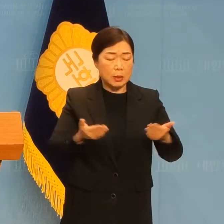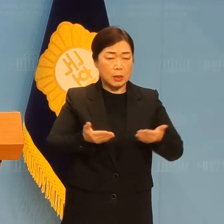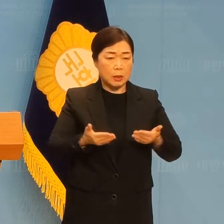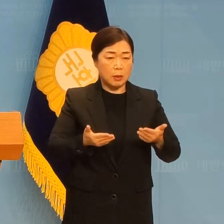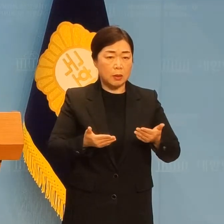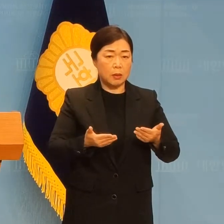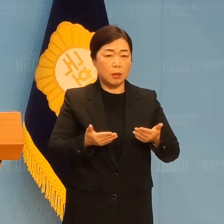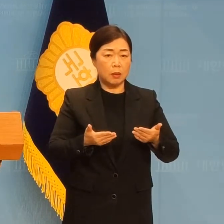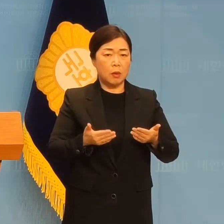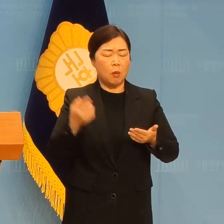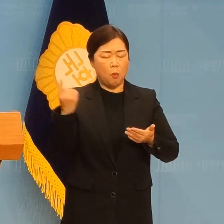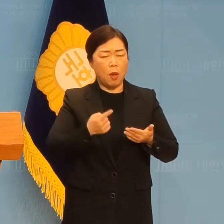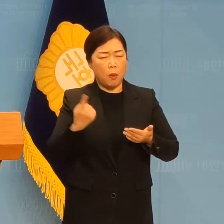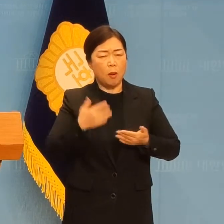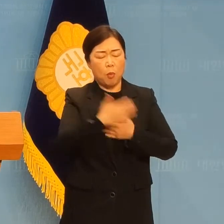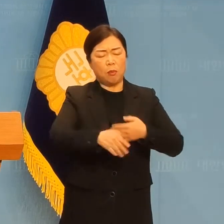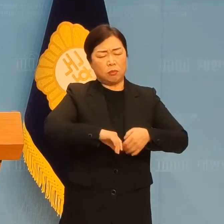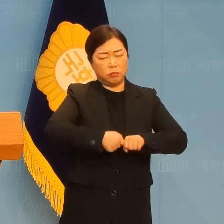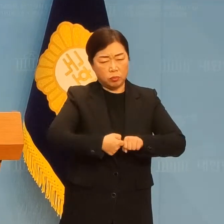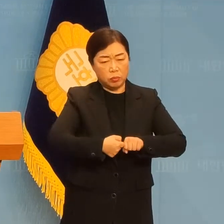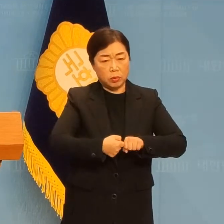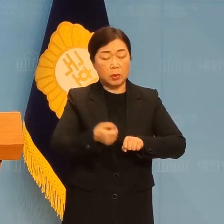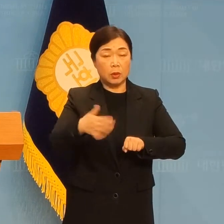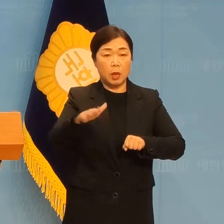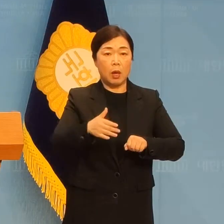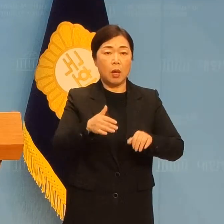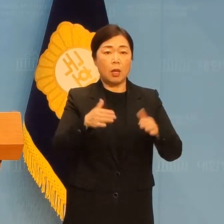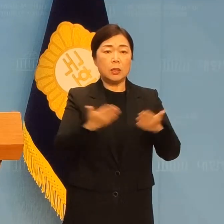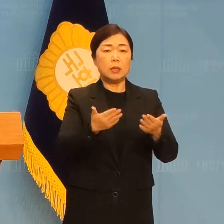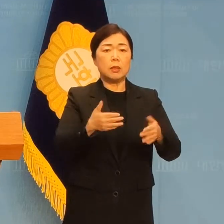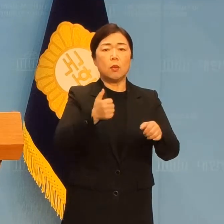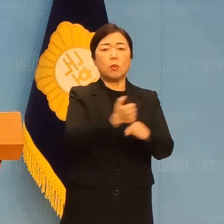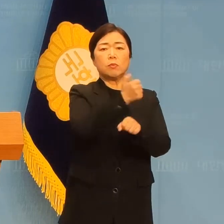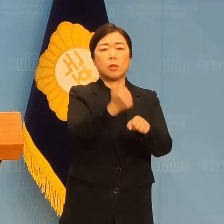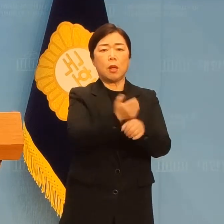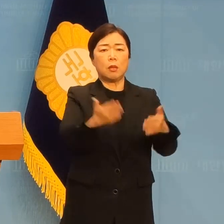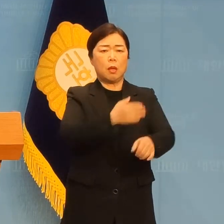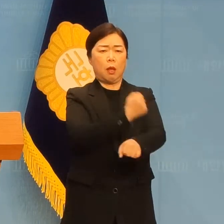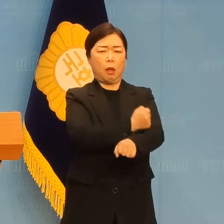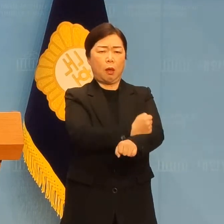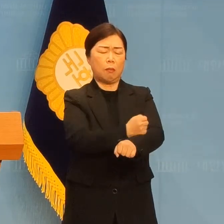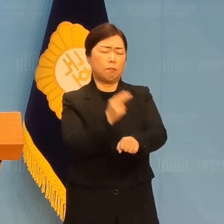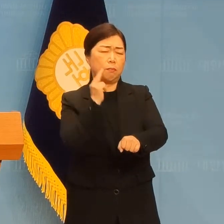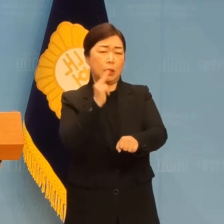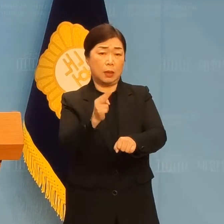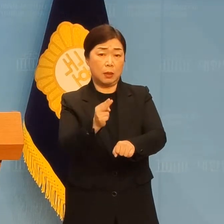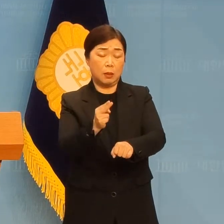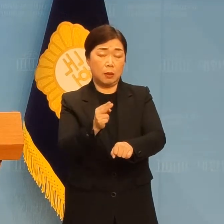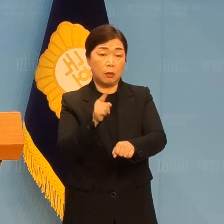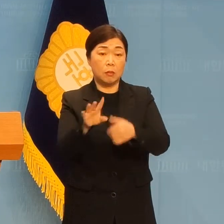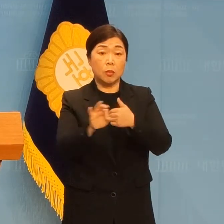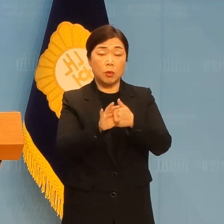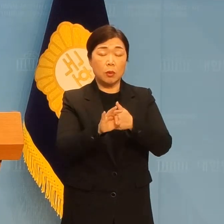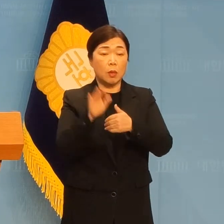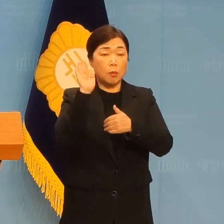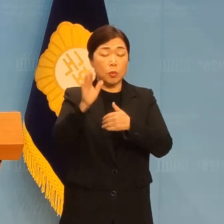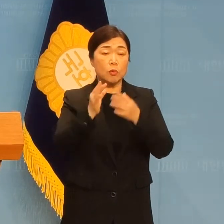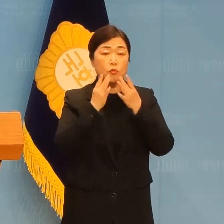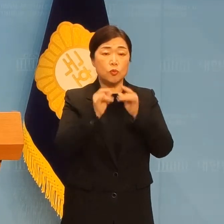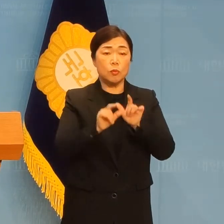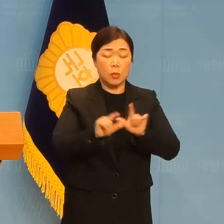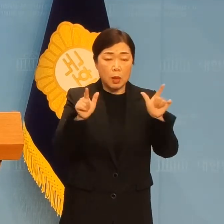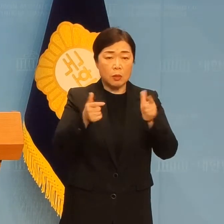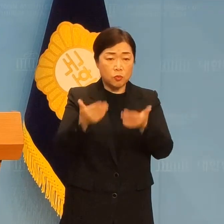궤변을 늘어놓았습니다. 그런 논리라면 모든 노동자가 당연히 쉬어야 할 주말은 앞으로